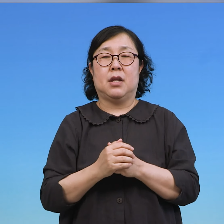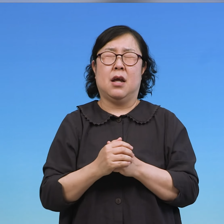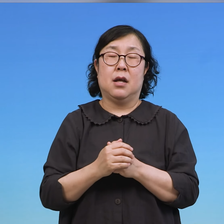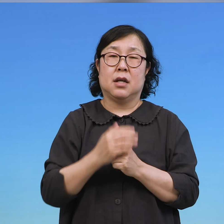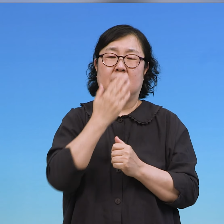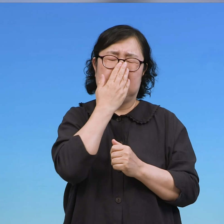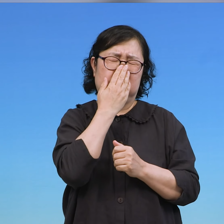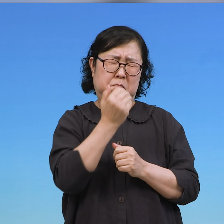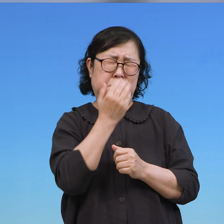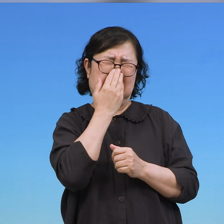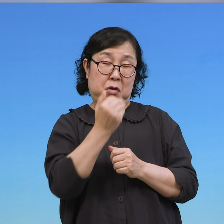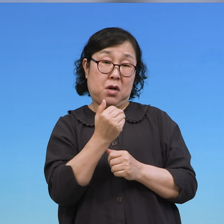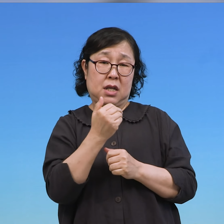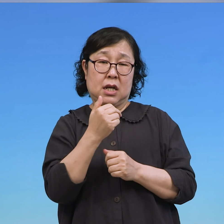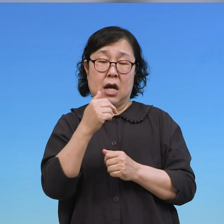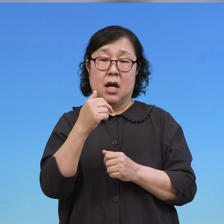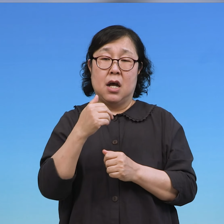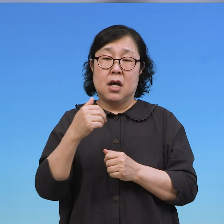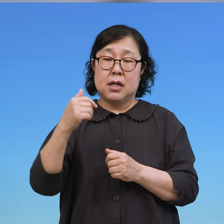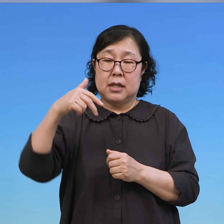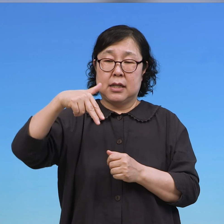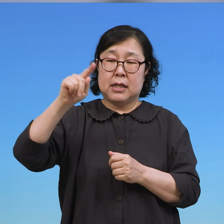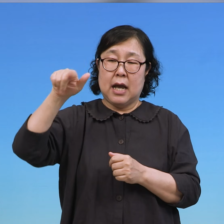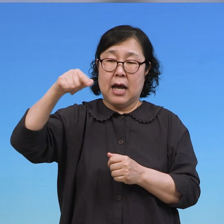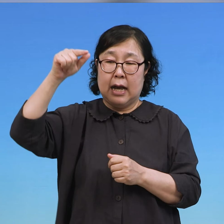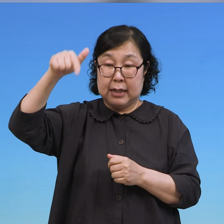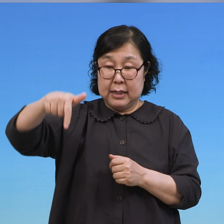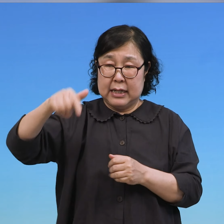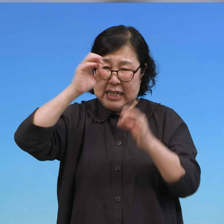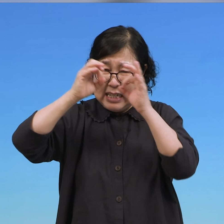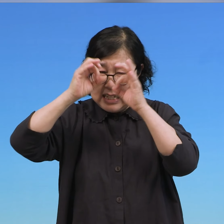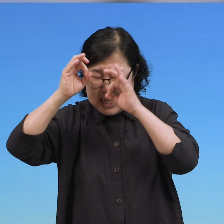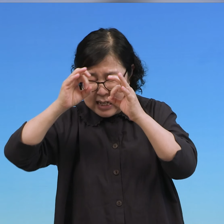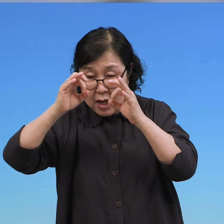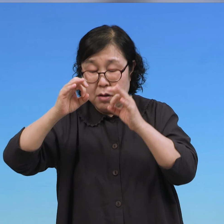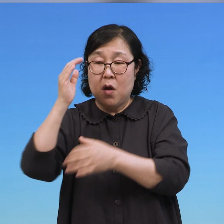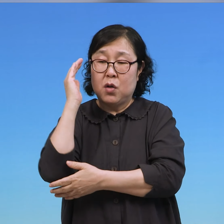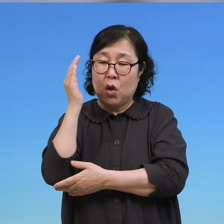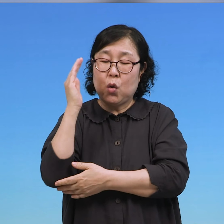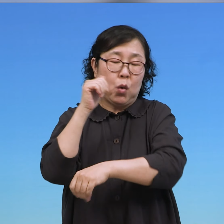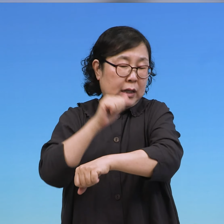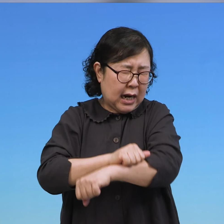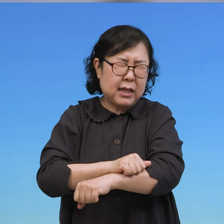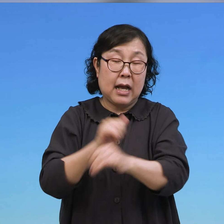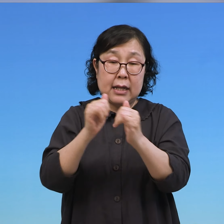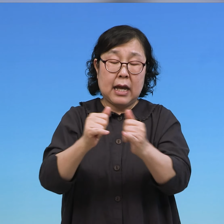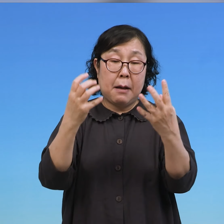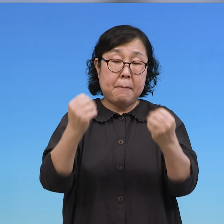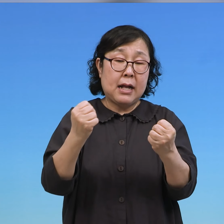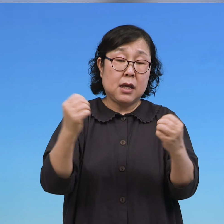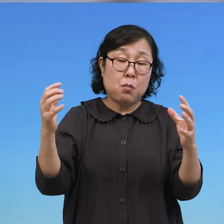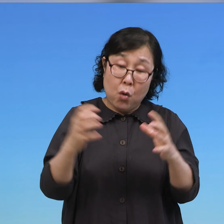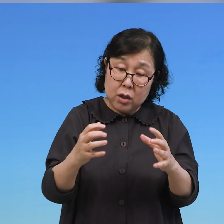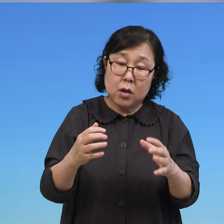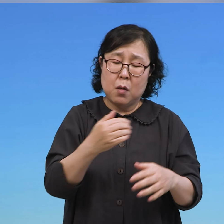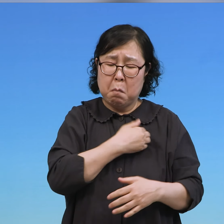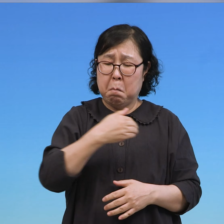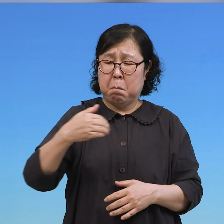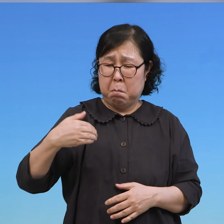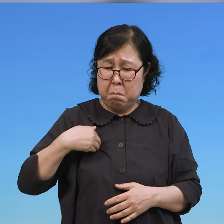자극이 있어야 만족이 되는데, 사람 많이 모이는 거 어느 정도 모였고 뭐 설교 잘하는 소리 어느 정도 듣고 그걸로는 만족이